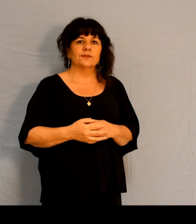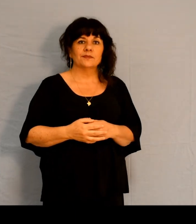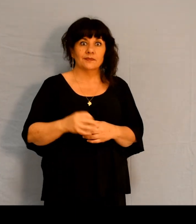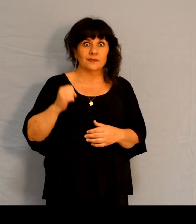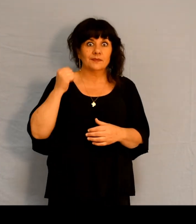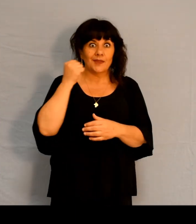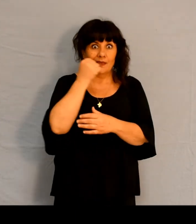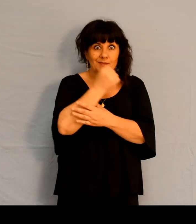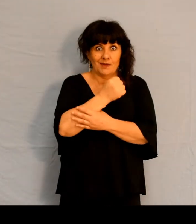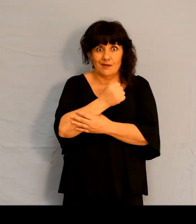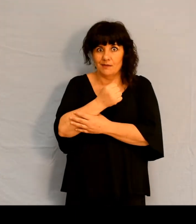Abraham dit alors :